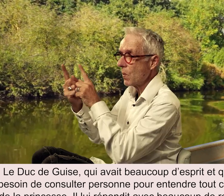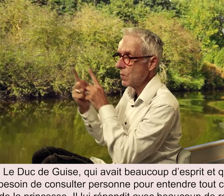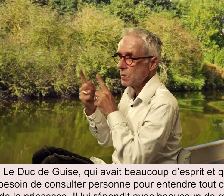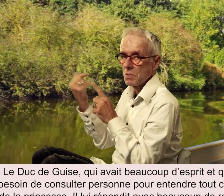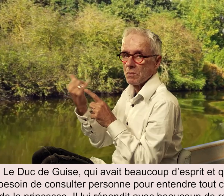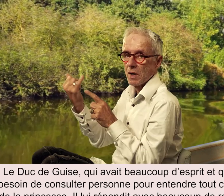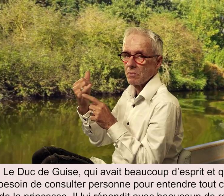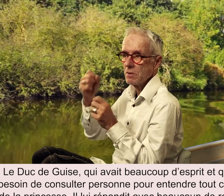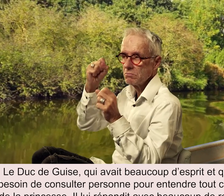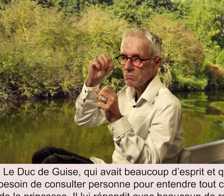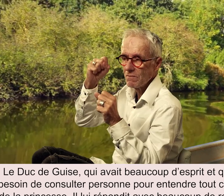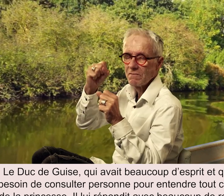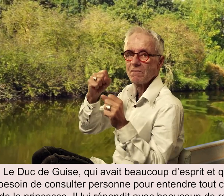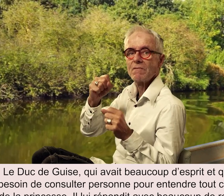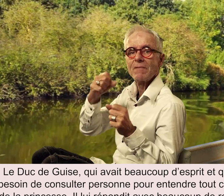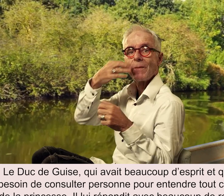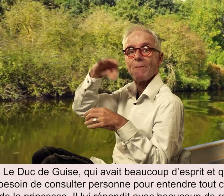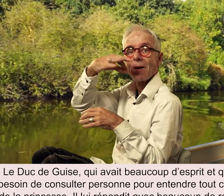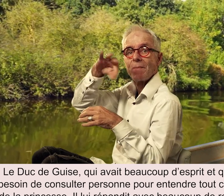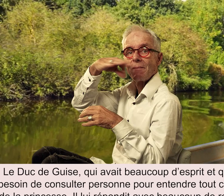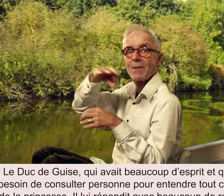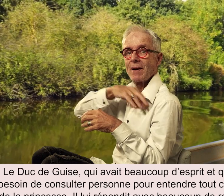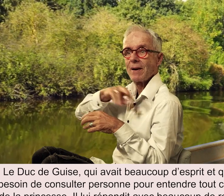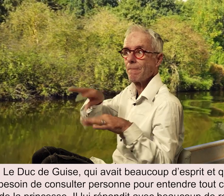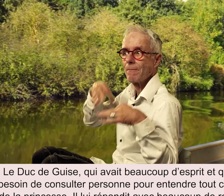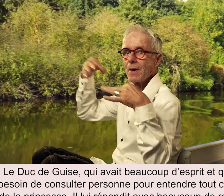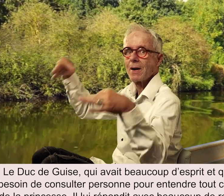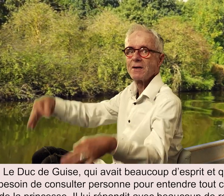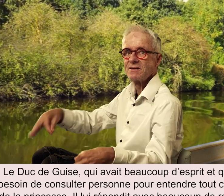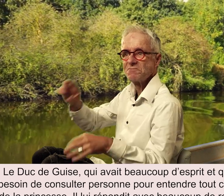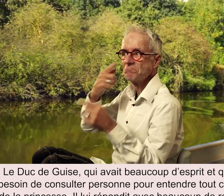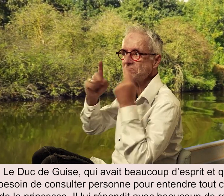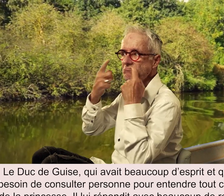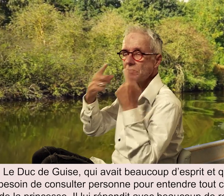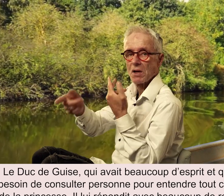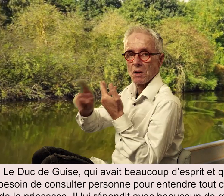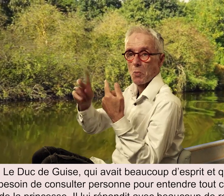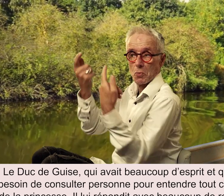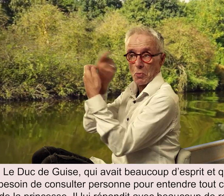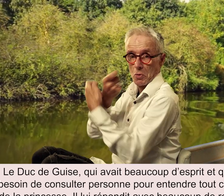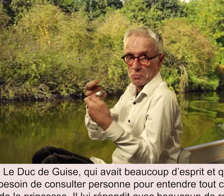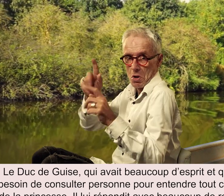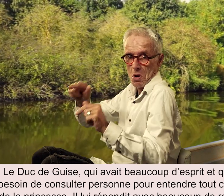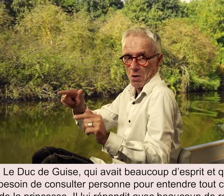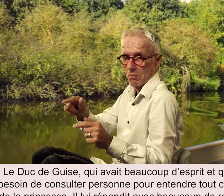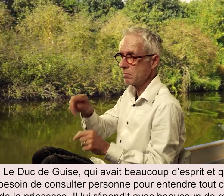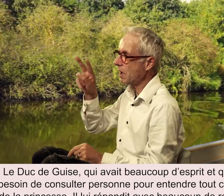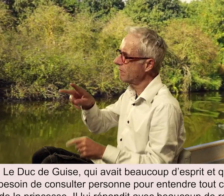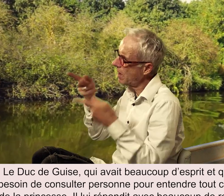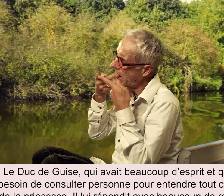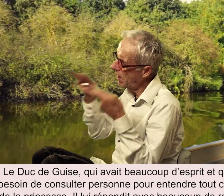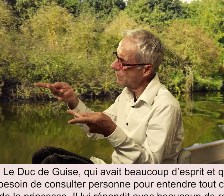ce que signifiaient les paroles de la princesse. Il lui répondit avec beaucoup de respect. « J'avoue,